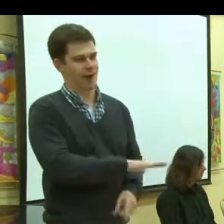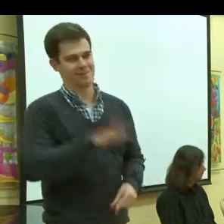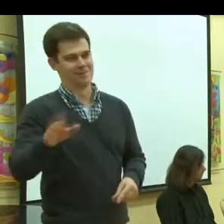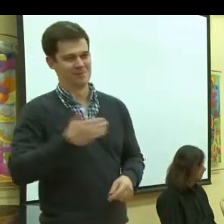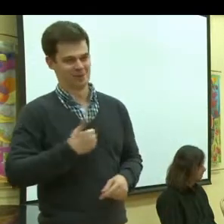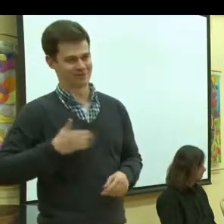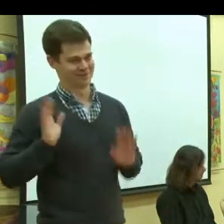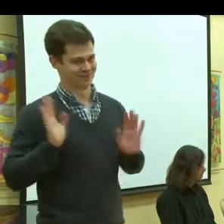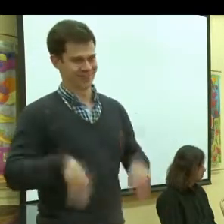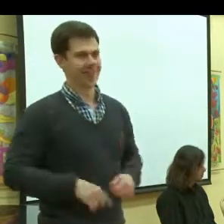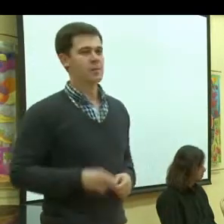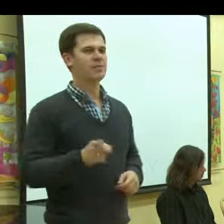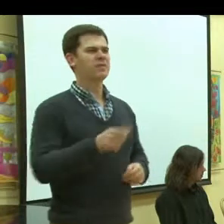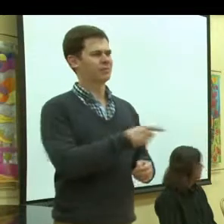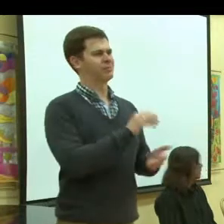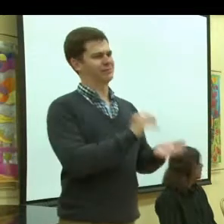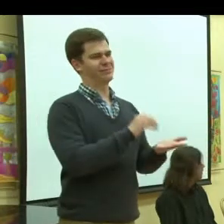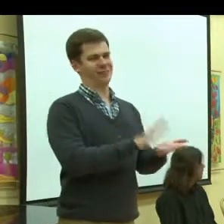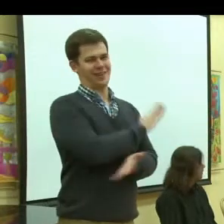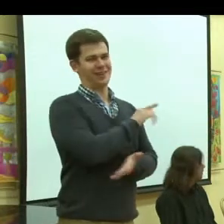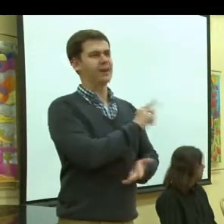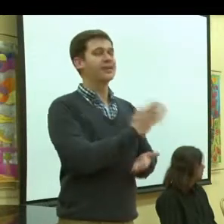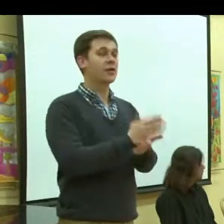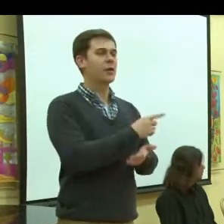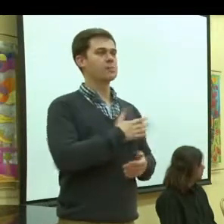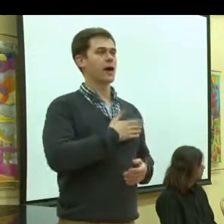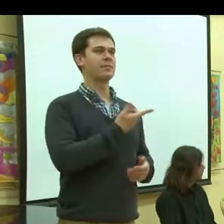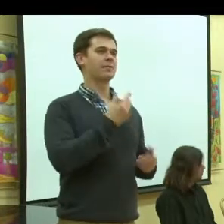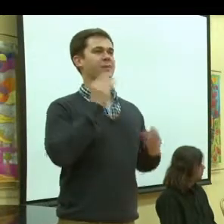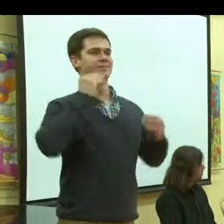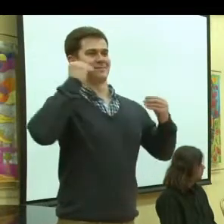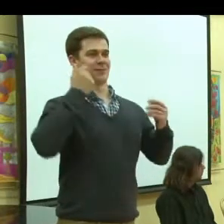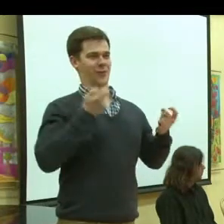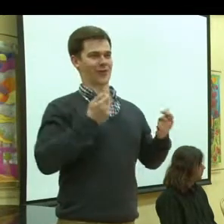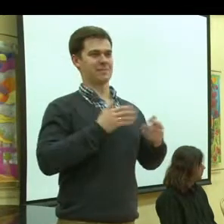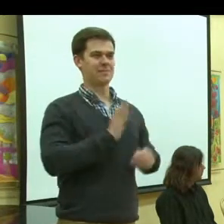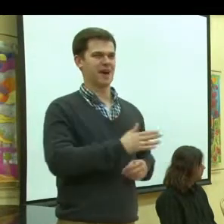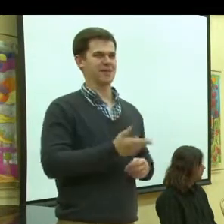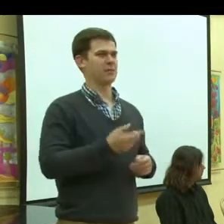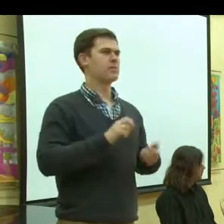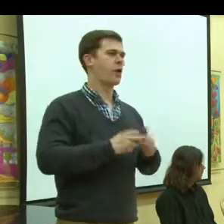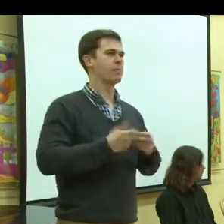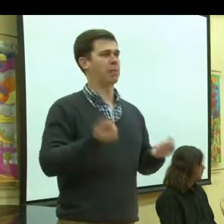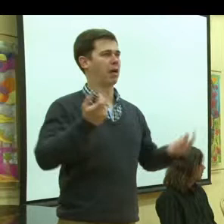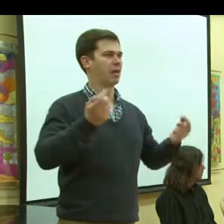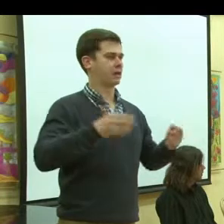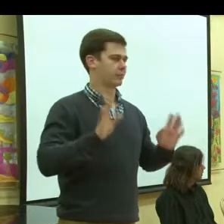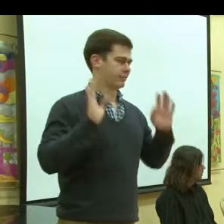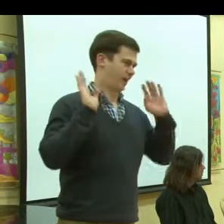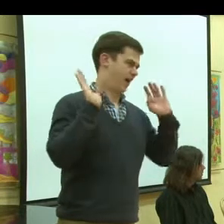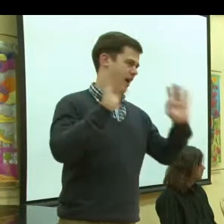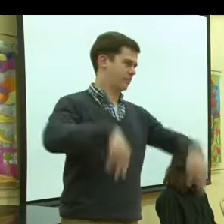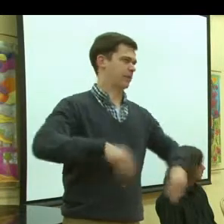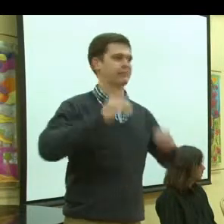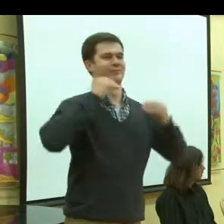też przyzwyczajeni i takie radosne podejście mają, jak widać. I con respecto, para ir acortando ya, a los polacos, los argentinos en